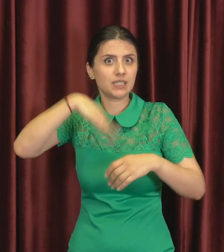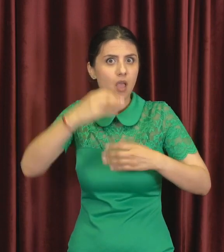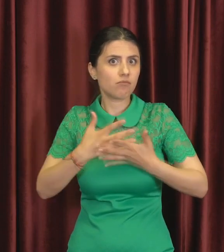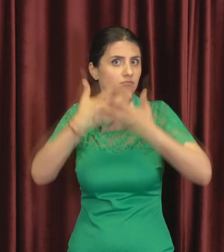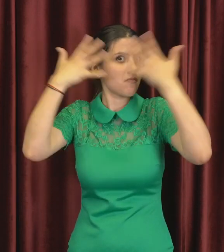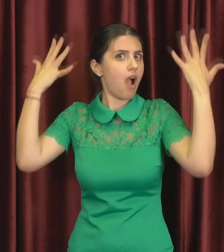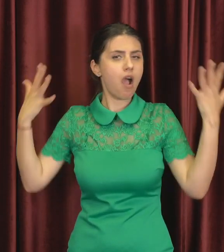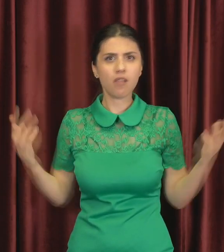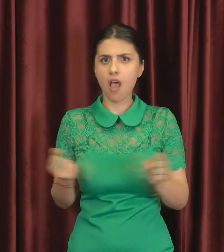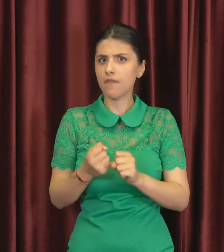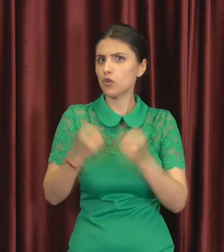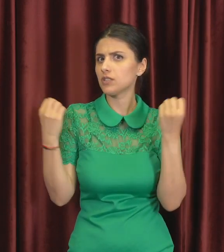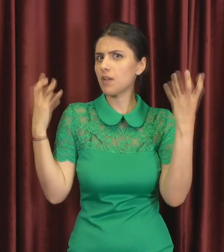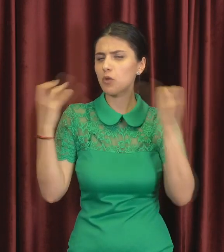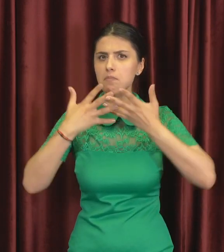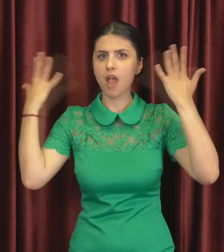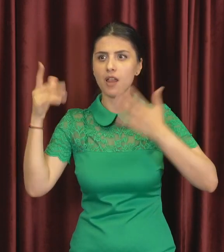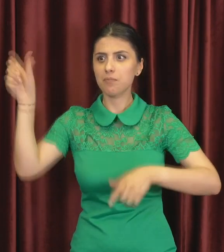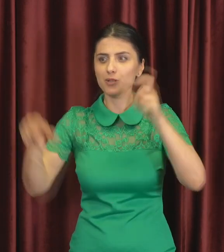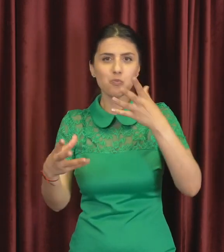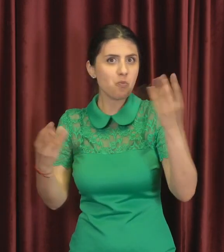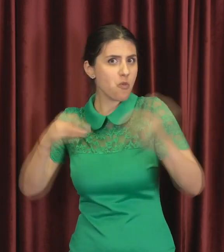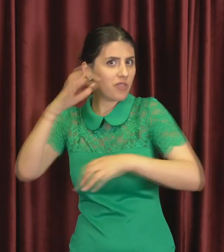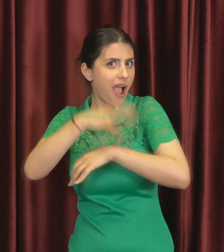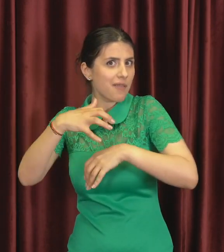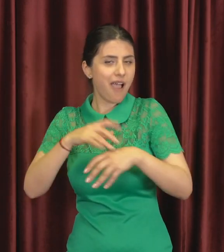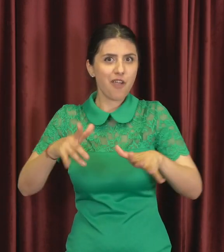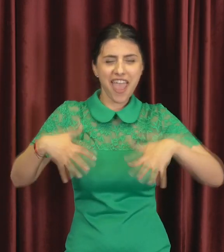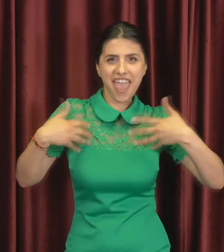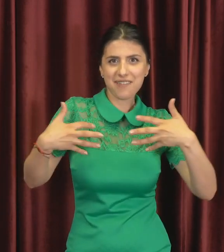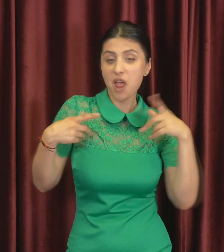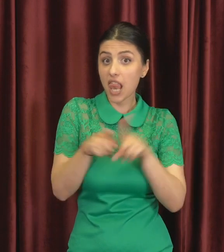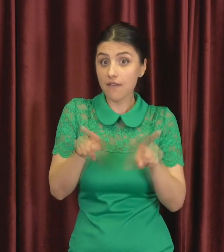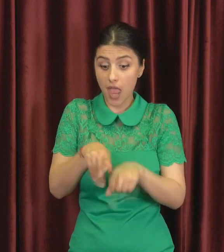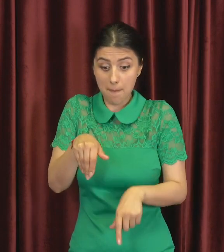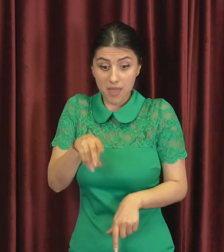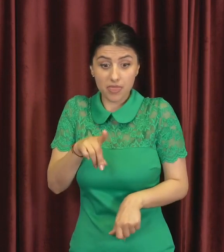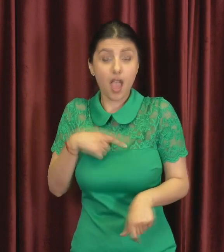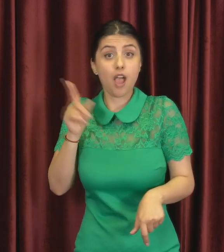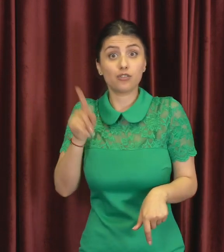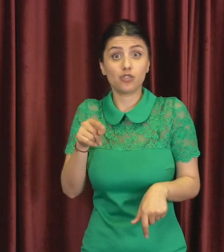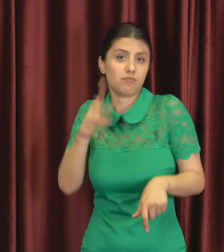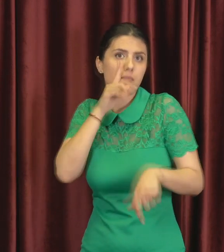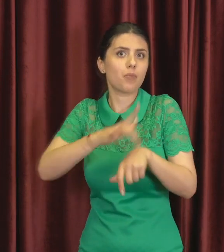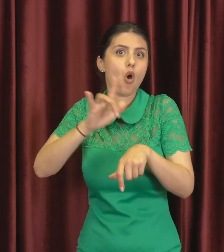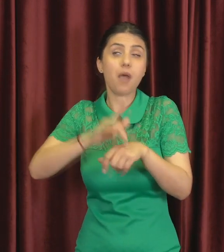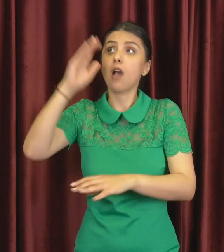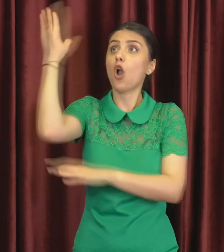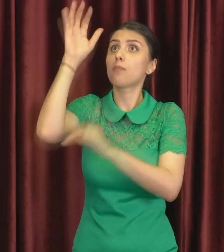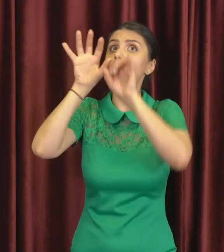concursului. Era mare zarvă și cu toții aveau emoții. La fel și Minda. Ea concura la proba de agilitate și cățărat în copaci. Cei care erau mai mulți